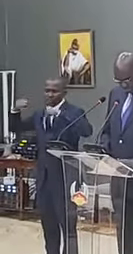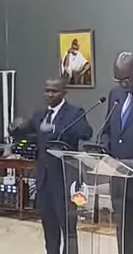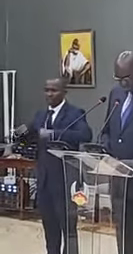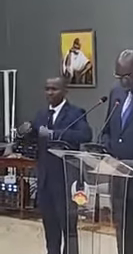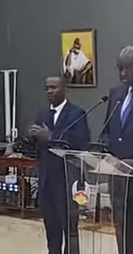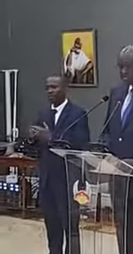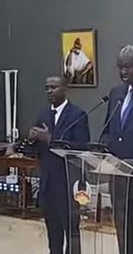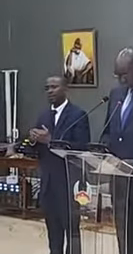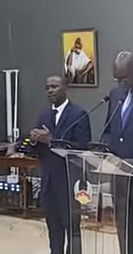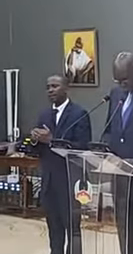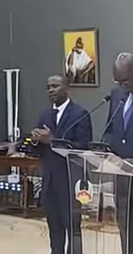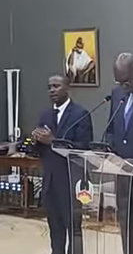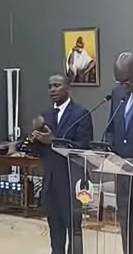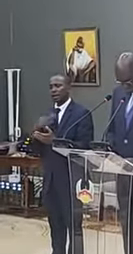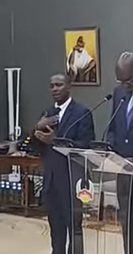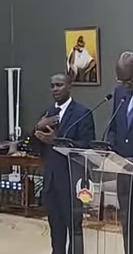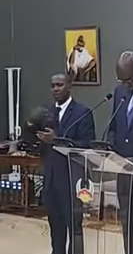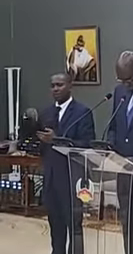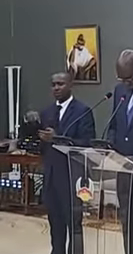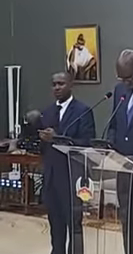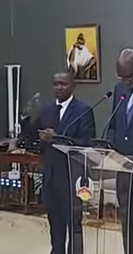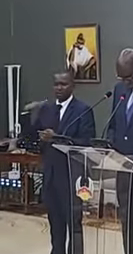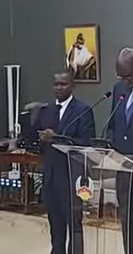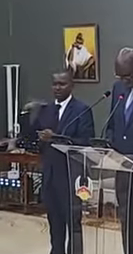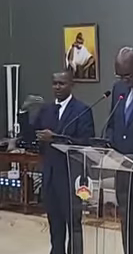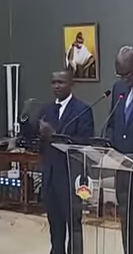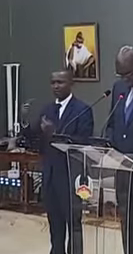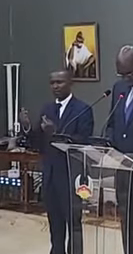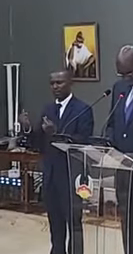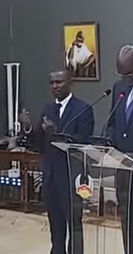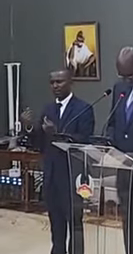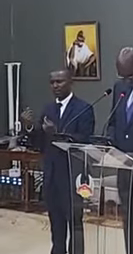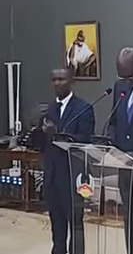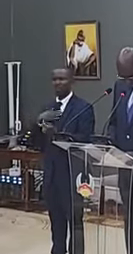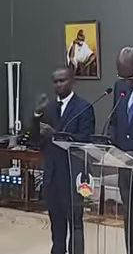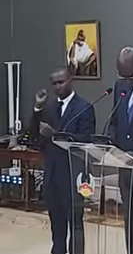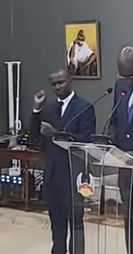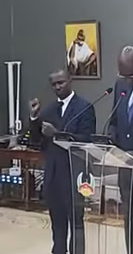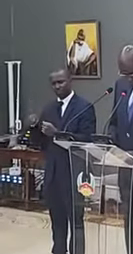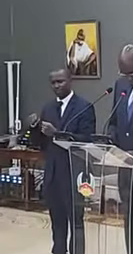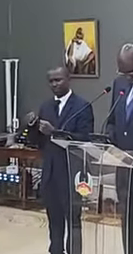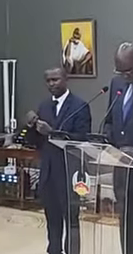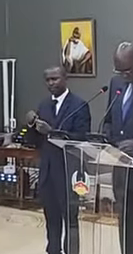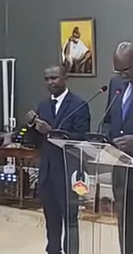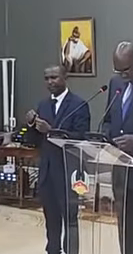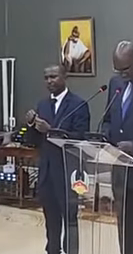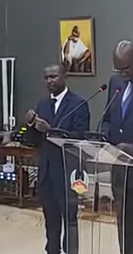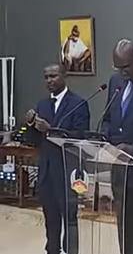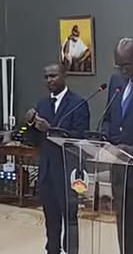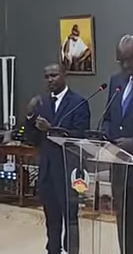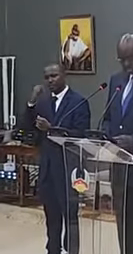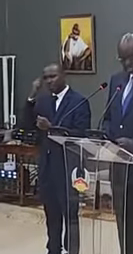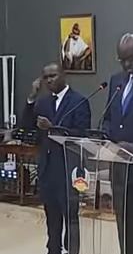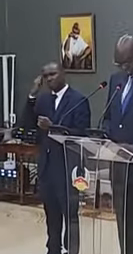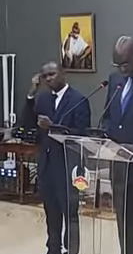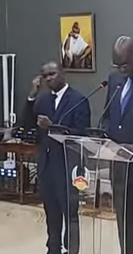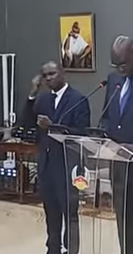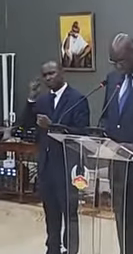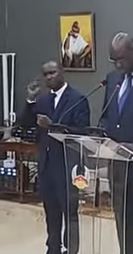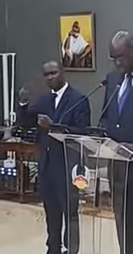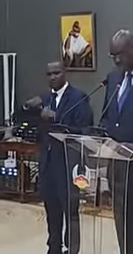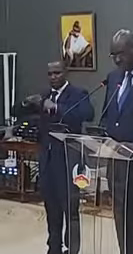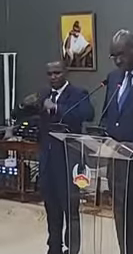dizer que, enquanto Ministro das Finanças, quero assegurar que, a preocupação, quer do Sr. Presidente